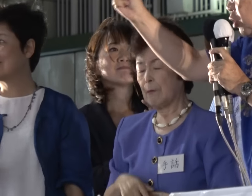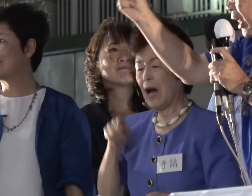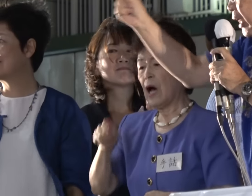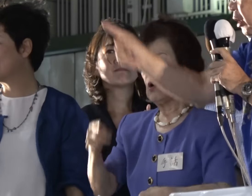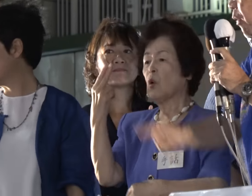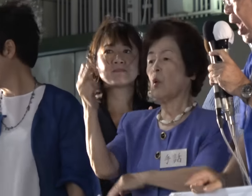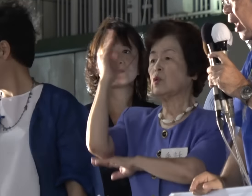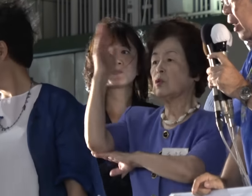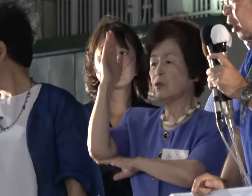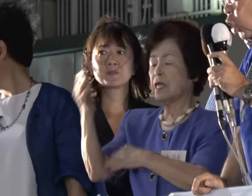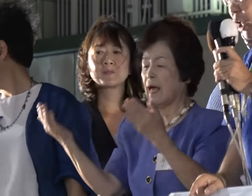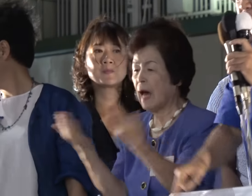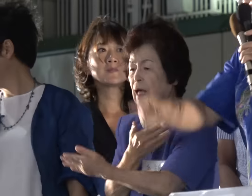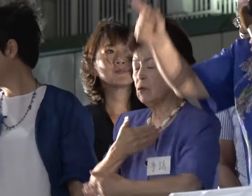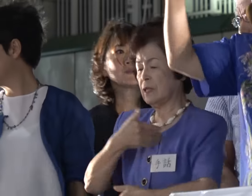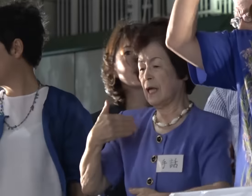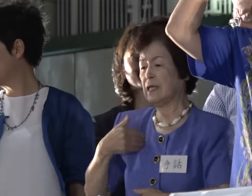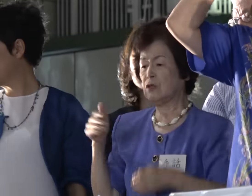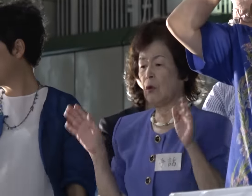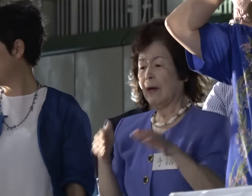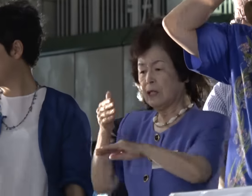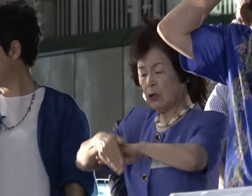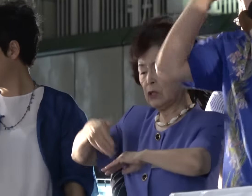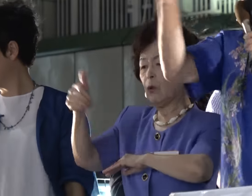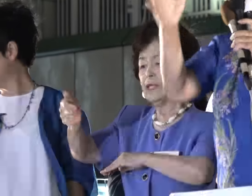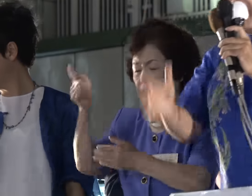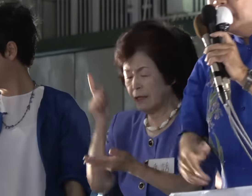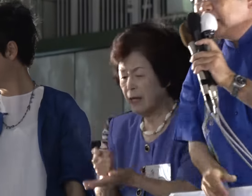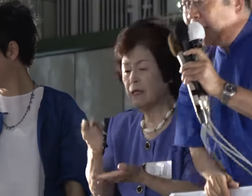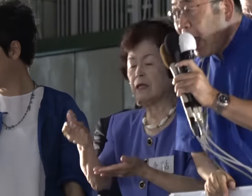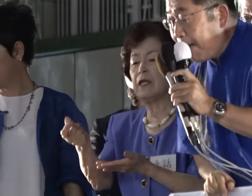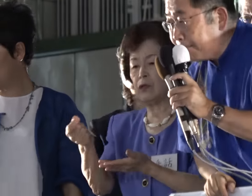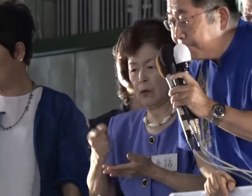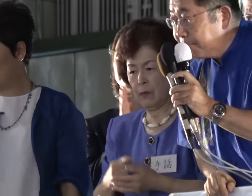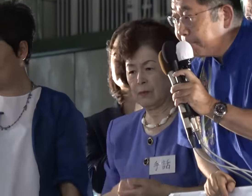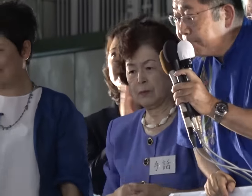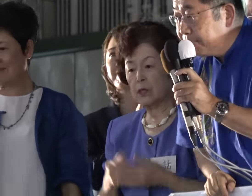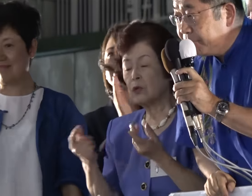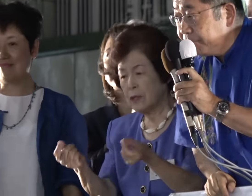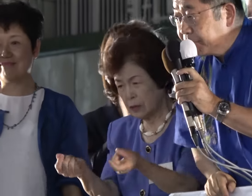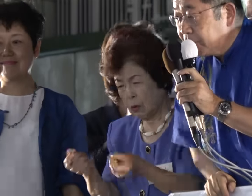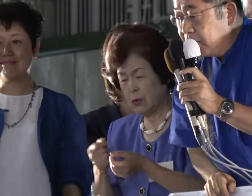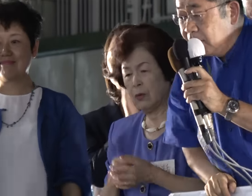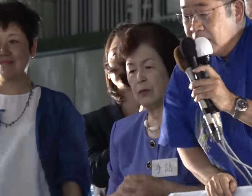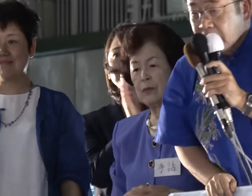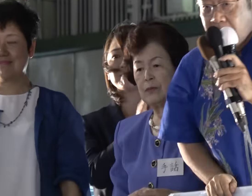変えることができるのは堀越俊太郎さんしかいないではありませんか。